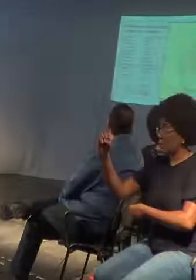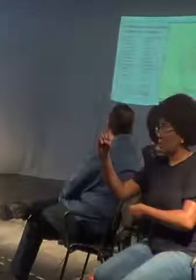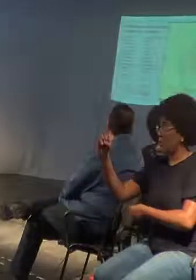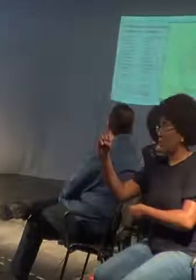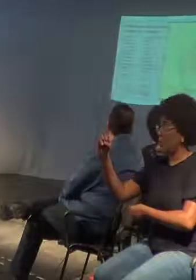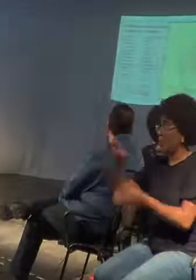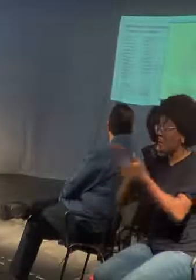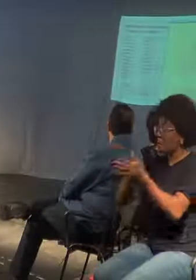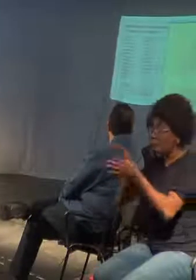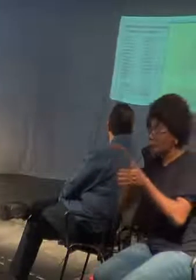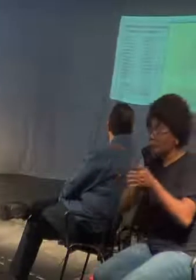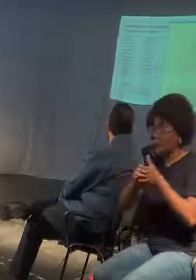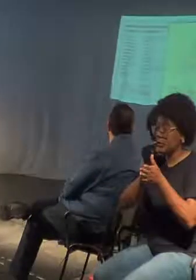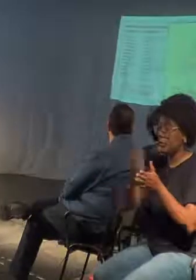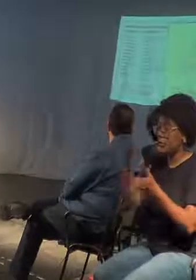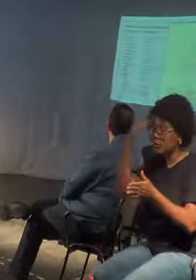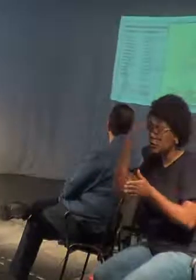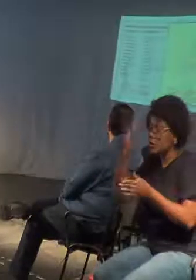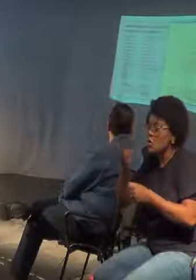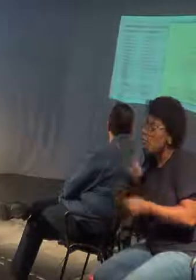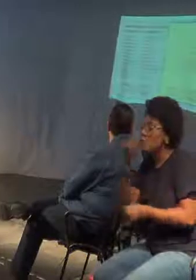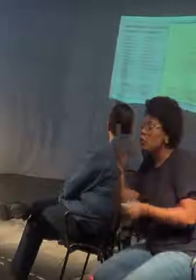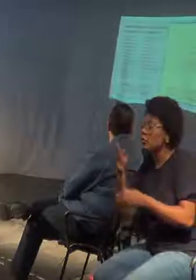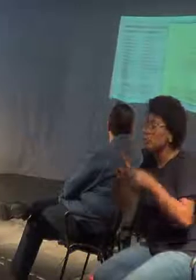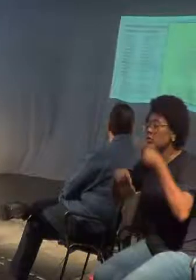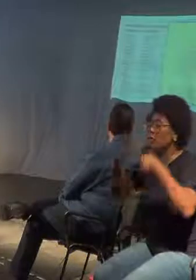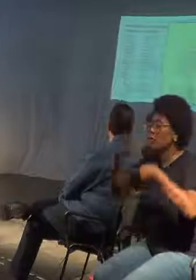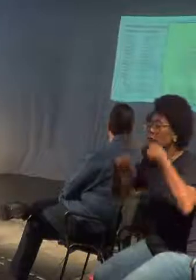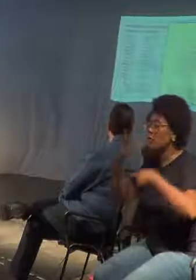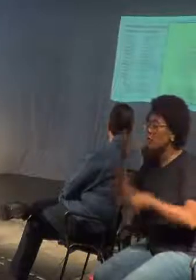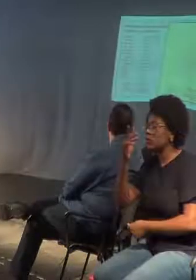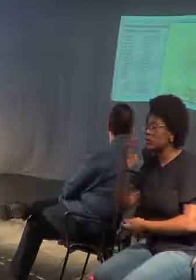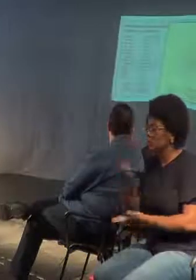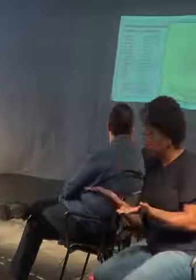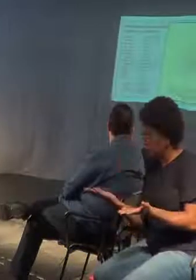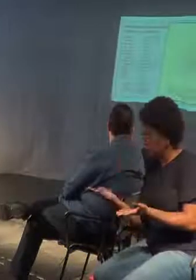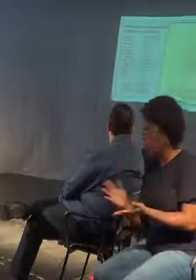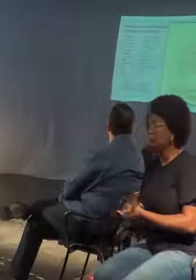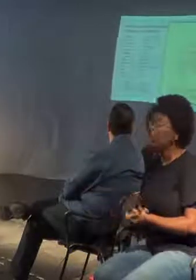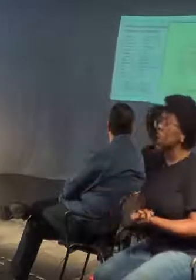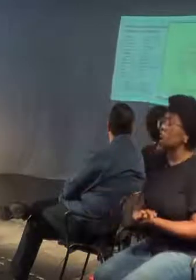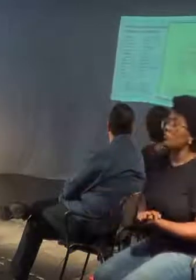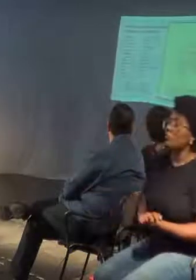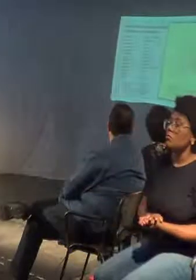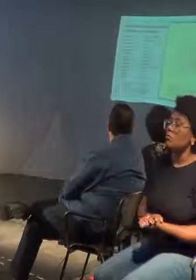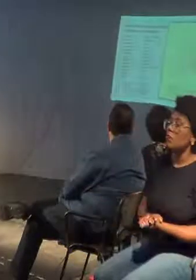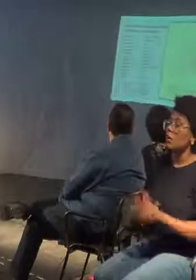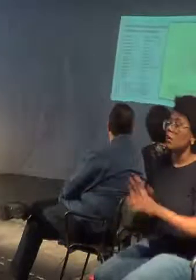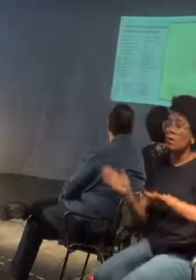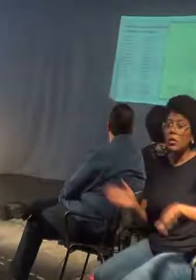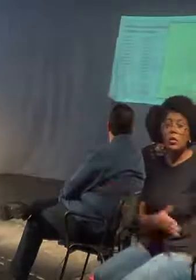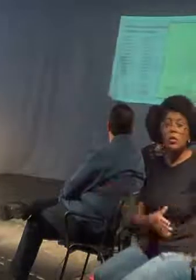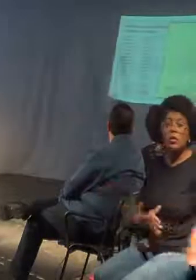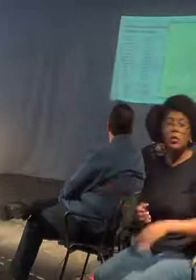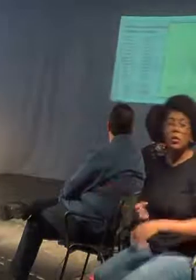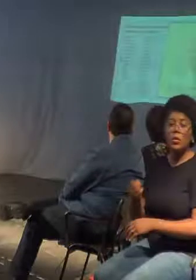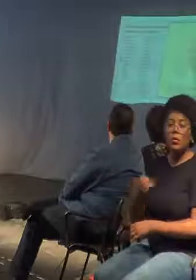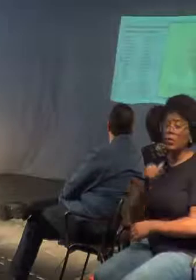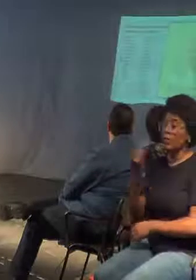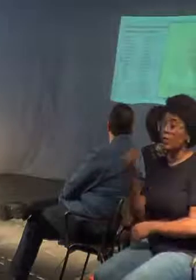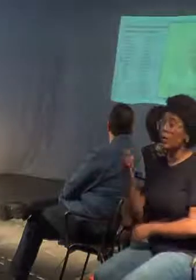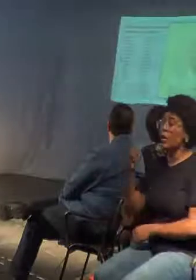e o censo e a estimativa última informada, agora contada em 1º de